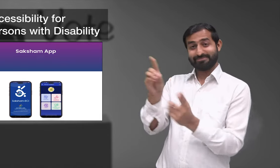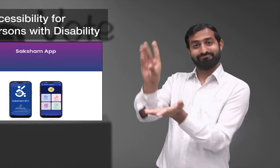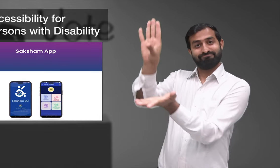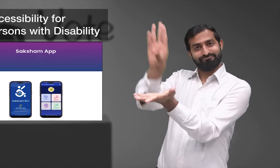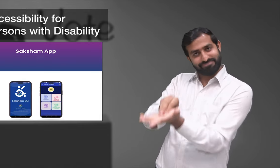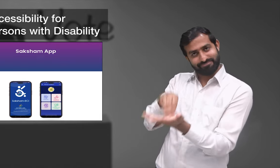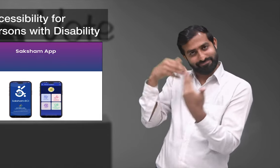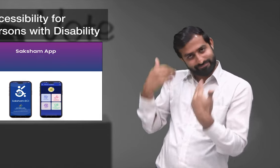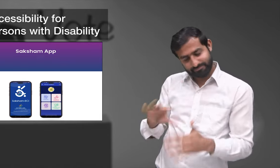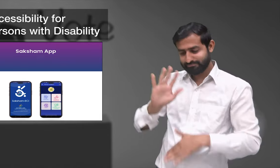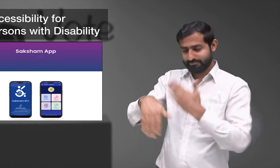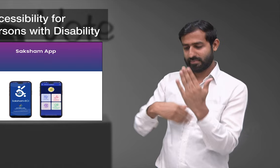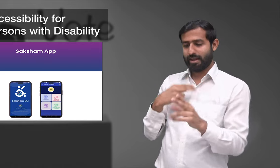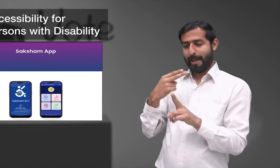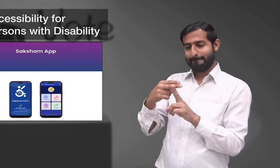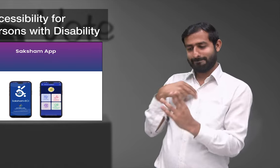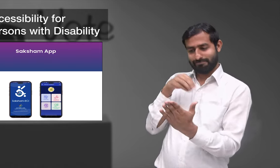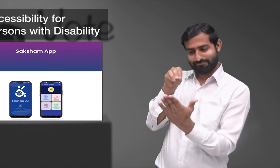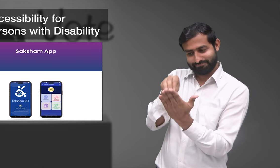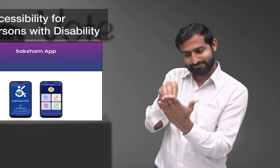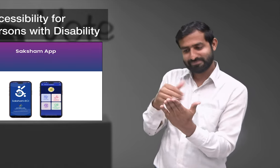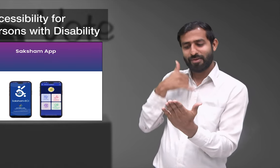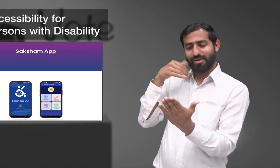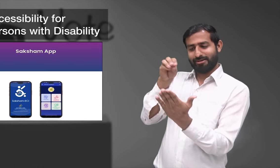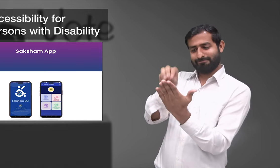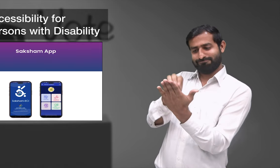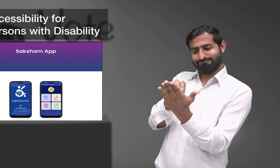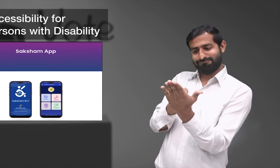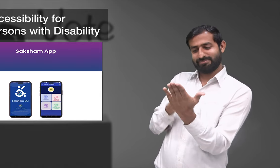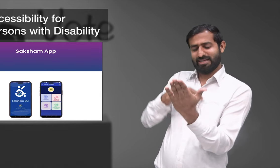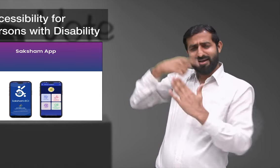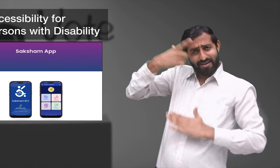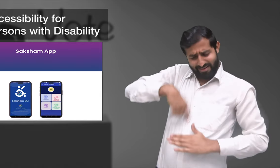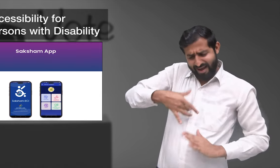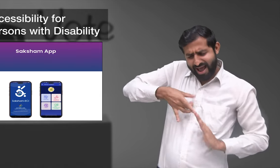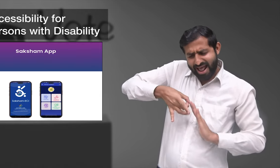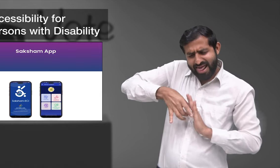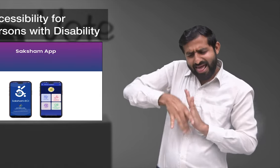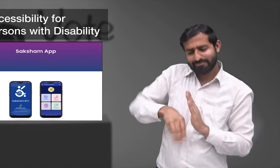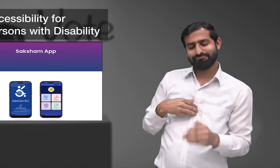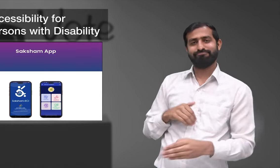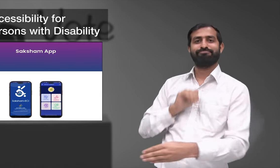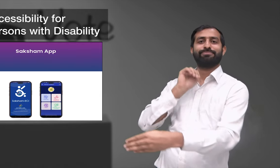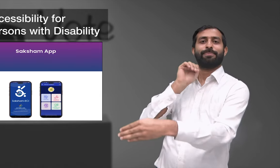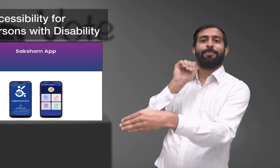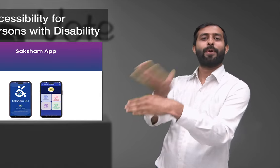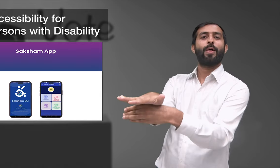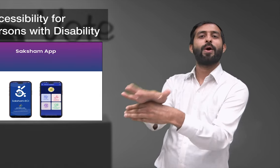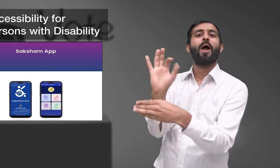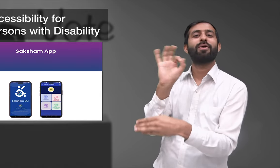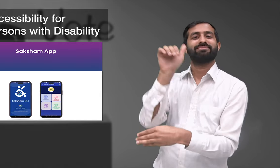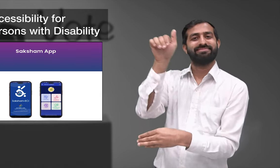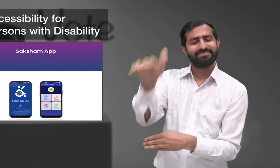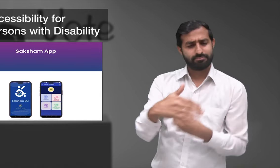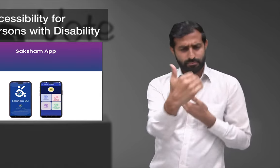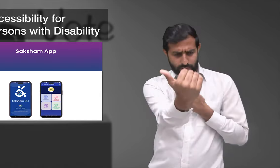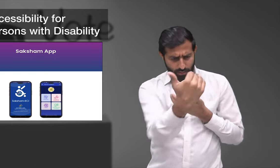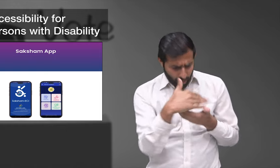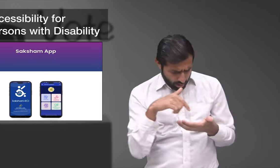डाउनलोड कर अपनी आवश्यक जानकारी डाले और जमा कर दें आपके जमा करने की जानकारी मिलते